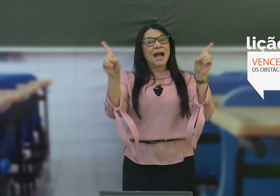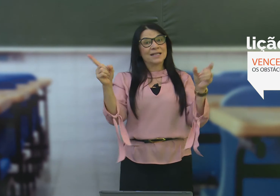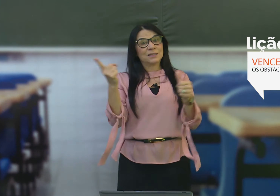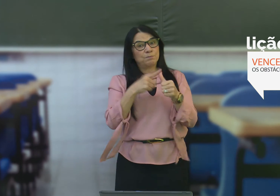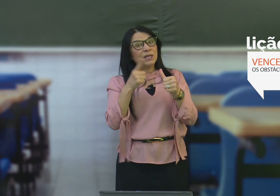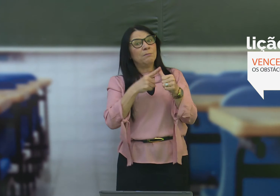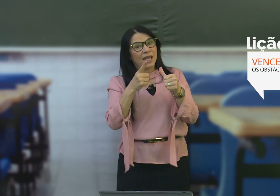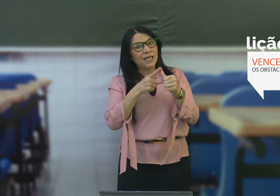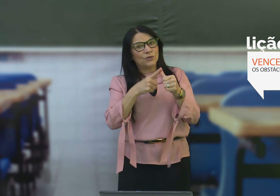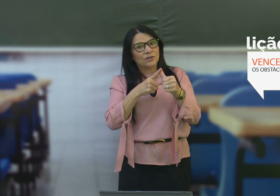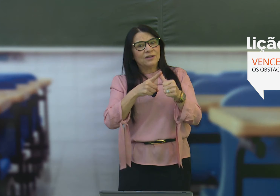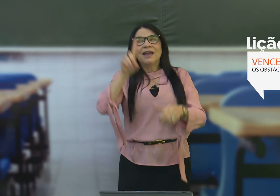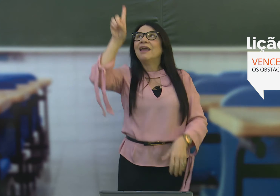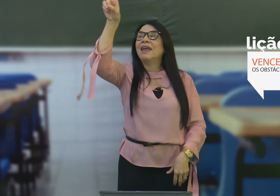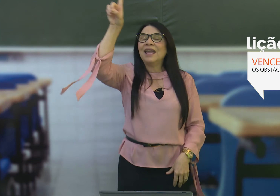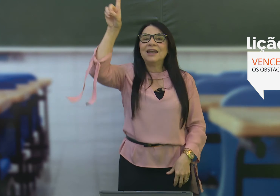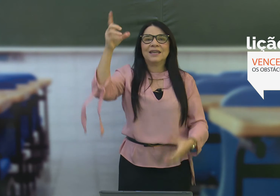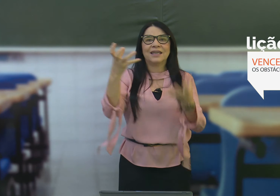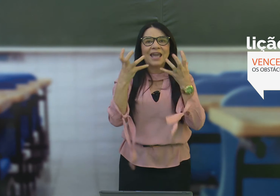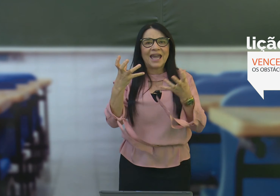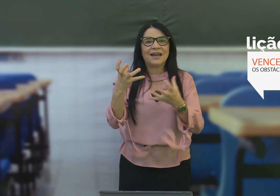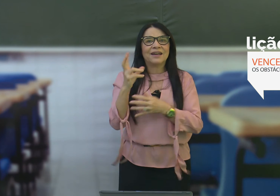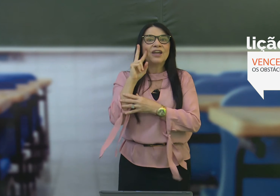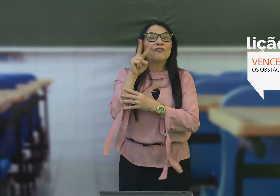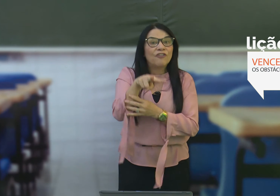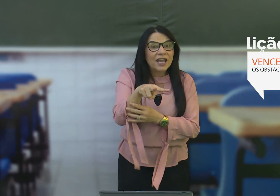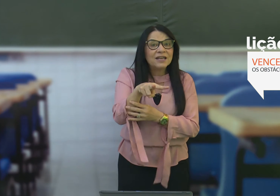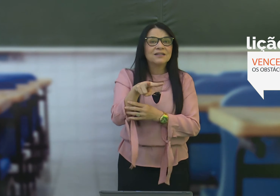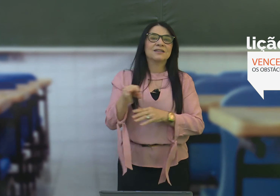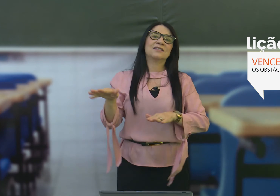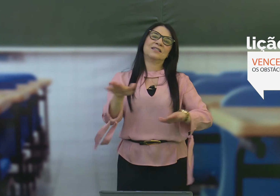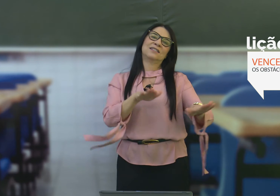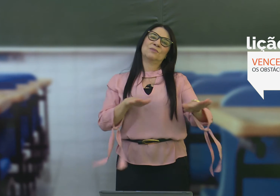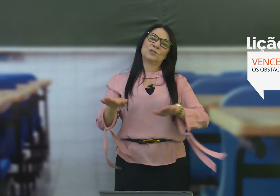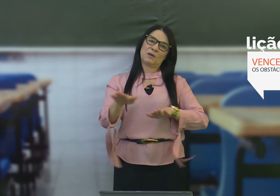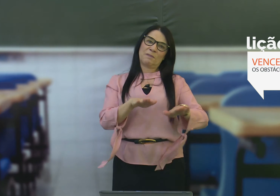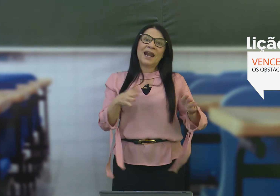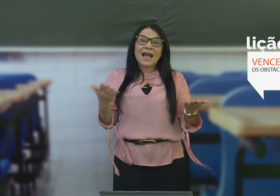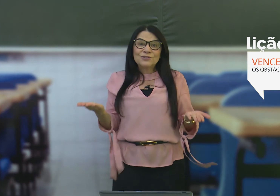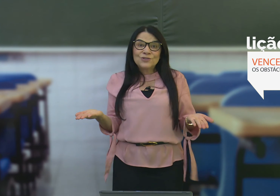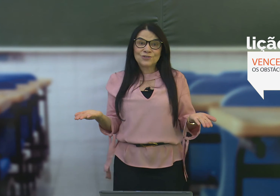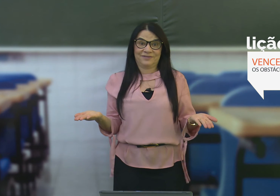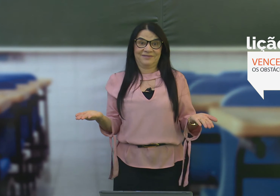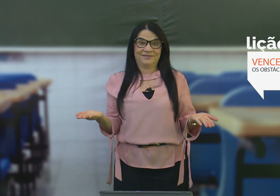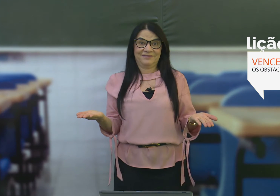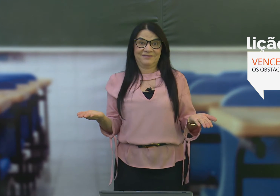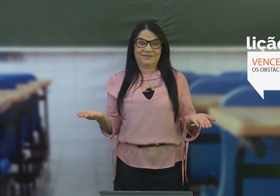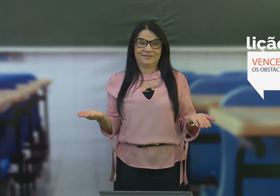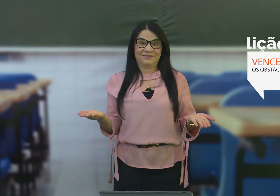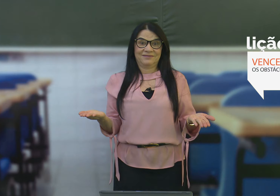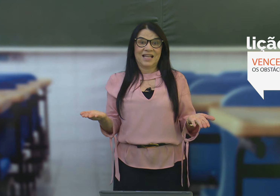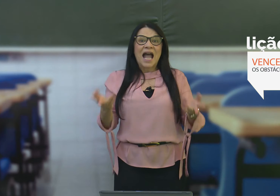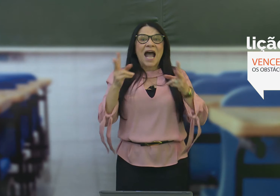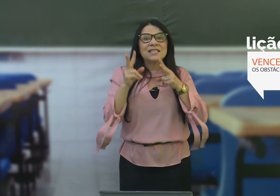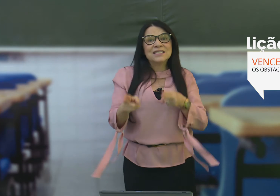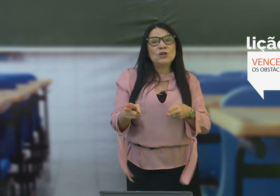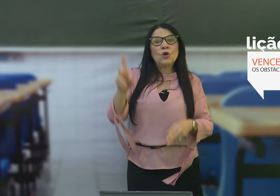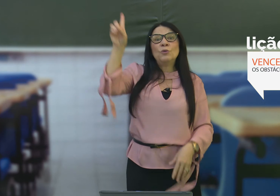Mas, primeiro, Ele quer ver se estamos preparados. Assim como